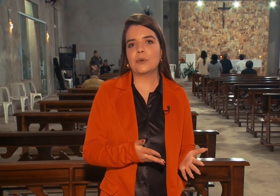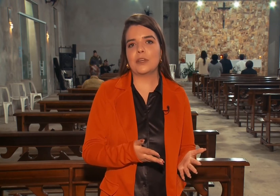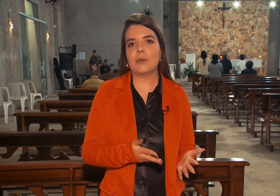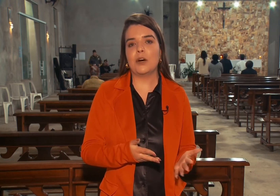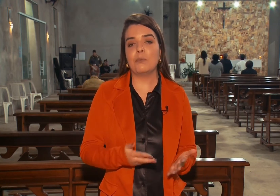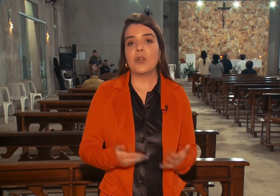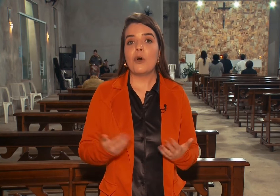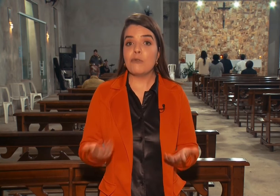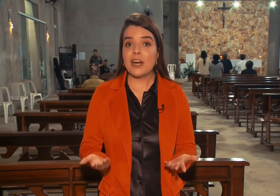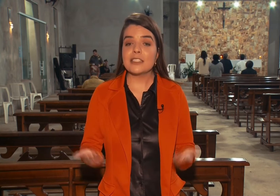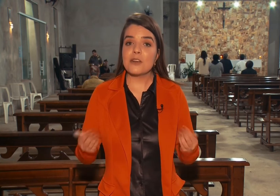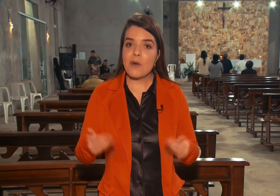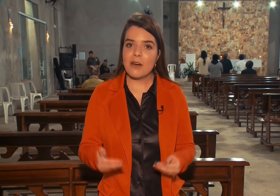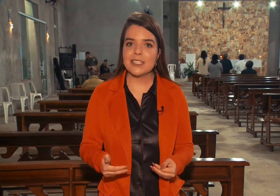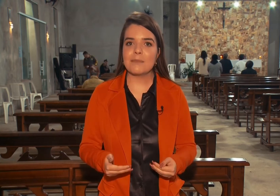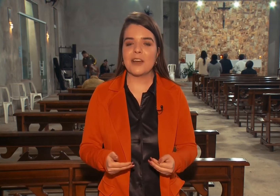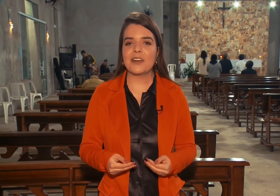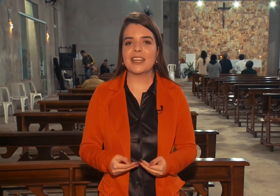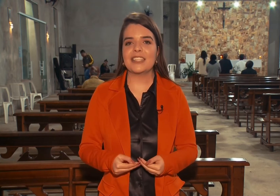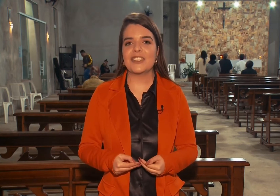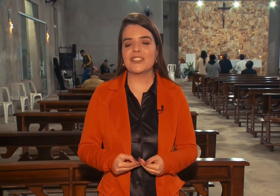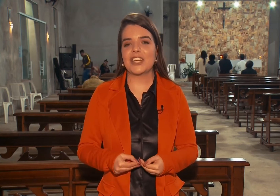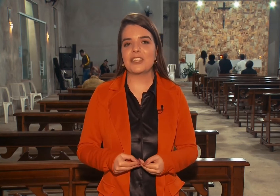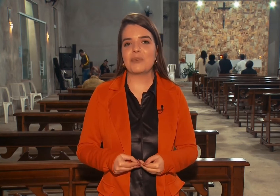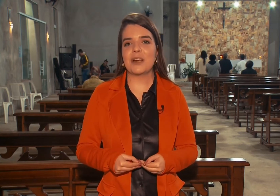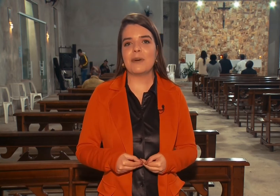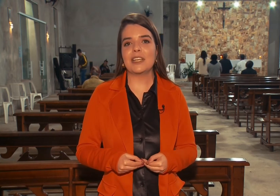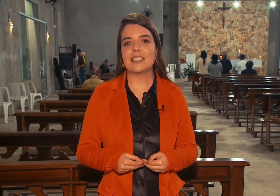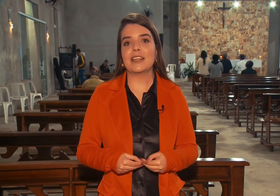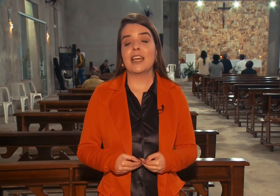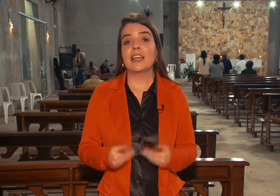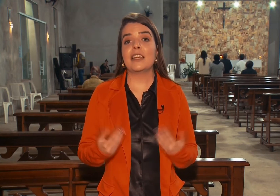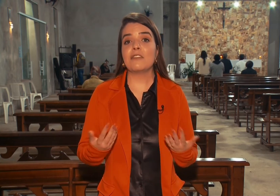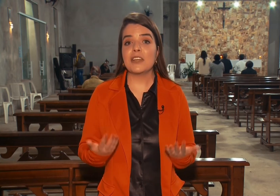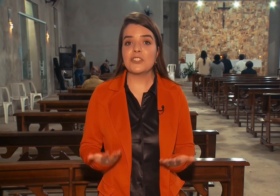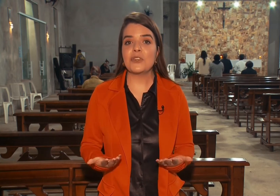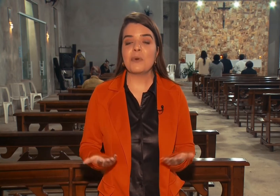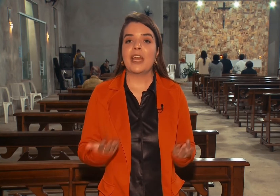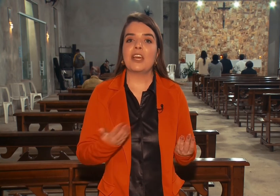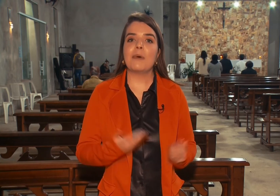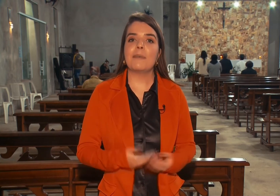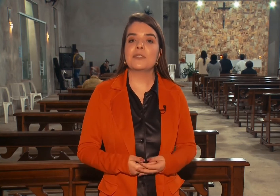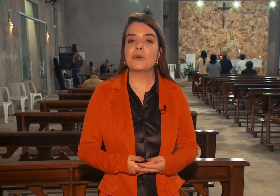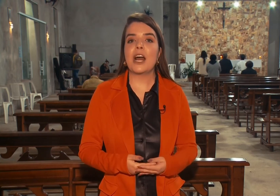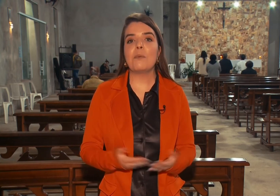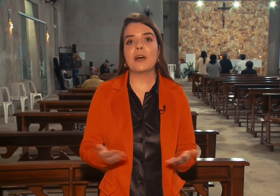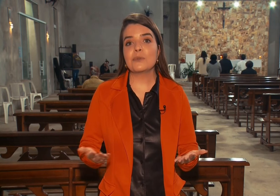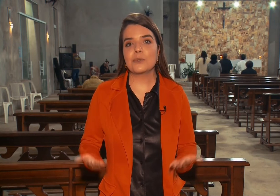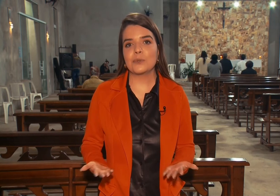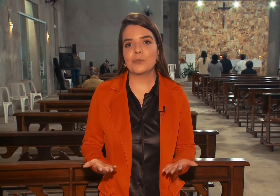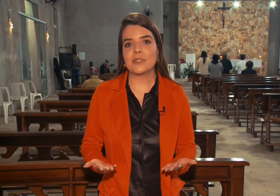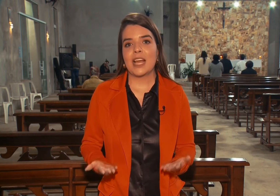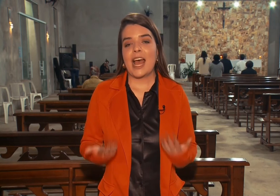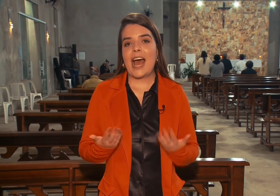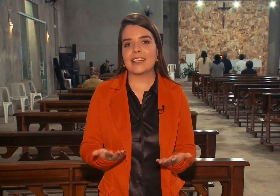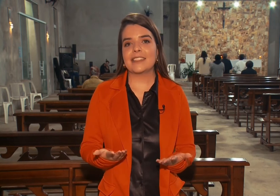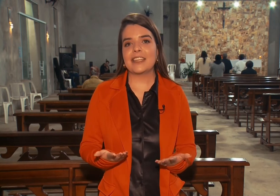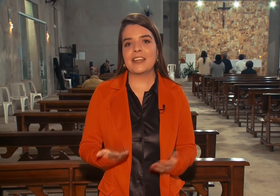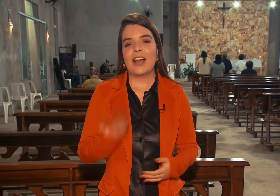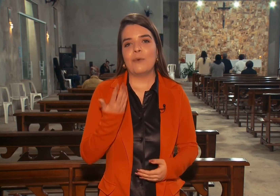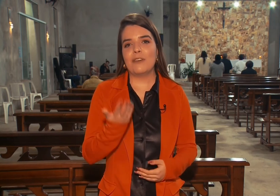braille no corrimão, ou faça igual essa paróquia aqui de Cachoeira Paulista, que investiu em uma pastoral para os surdos.